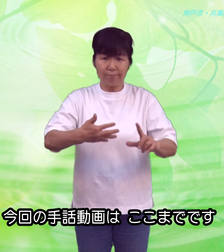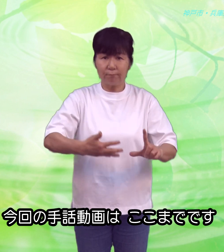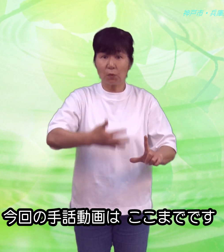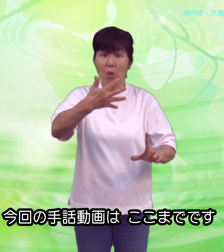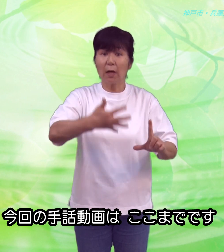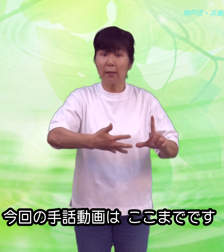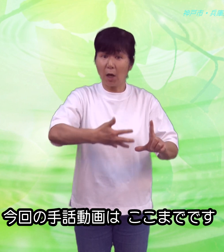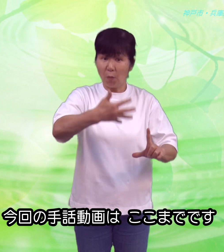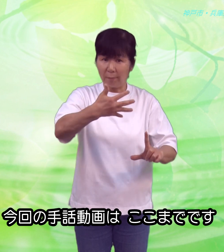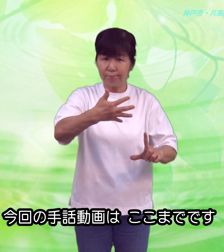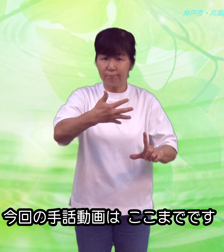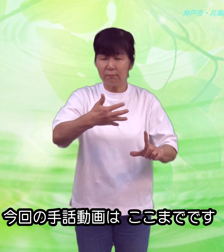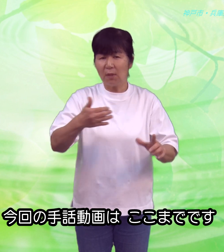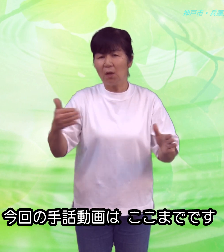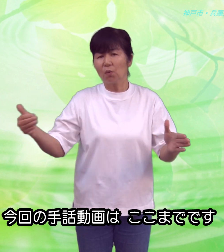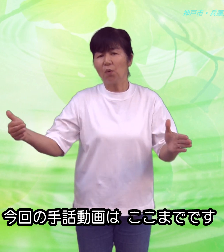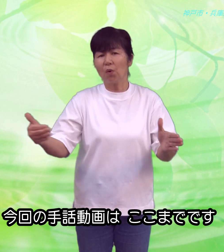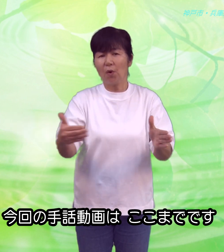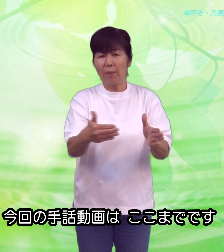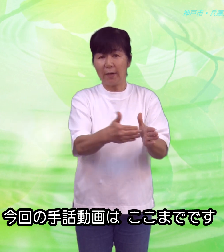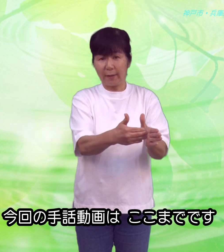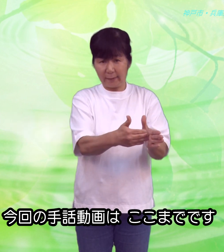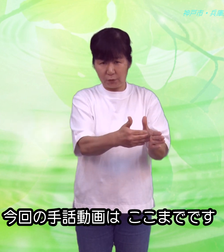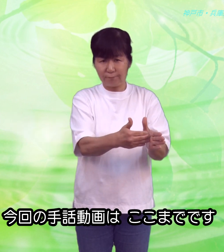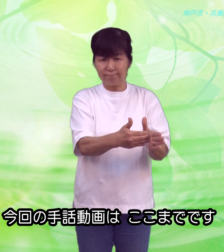今回の手話動画はここまでです